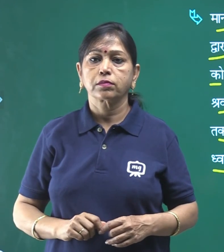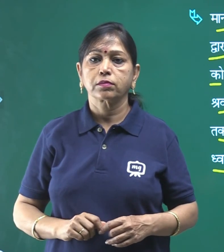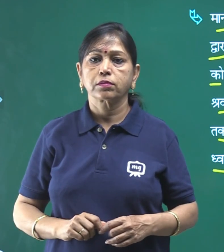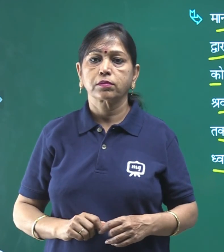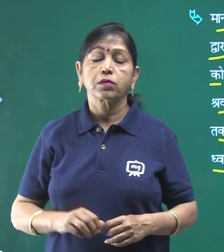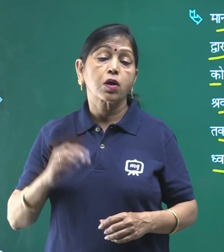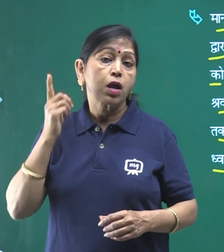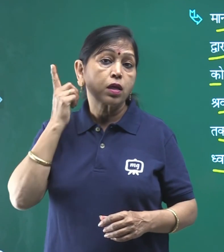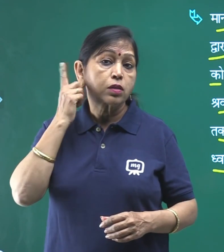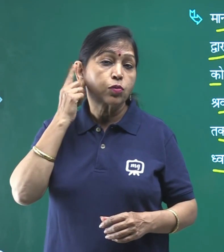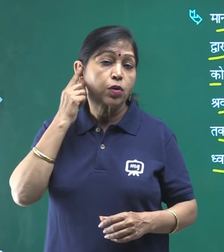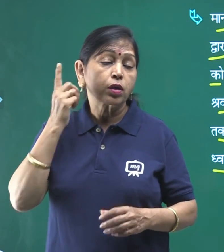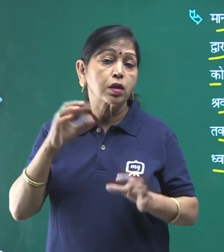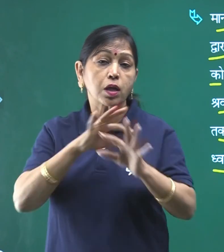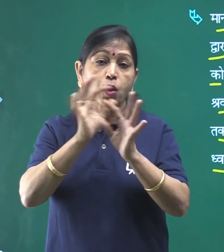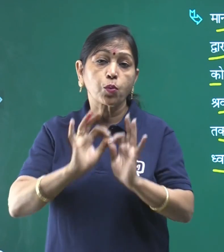ध्वनि के रूप में